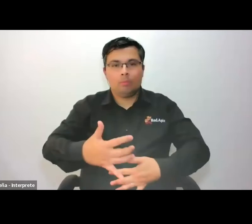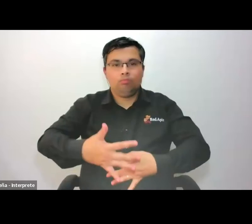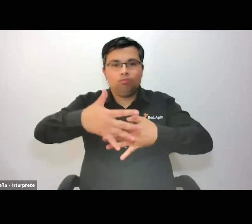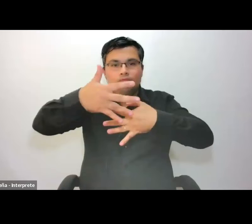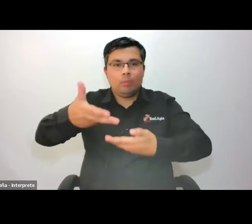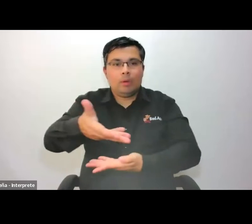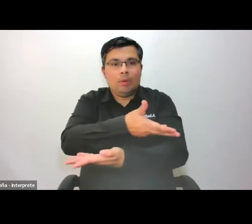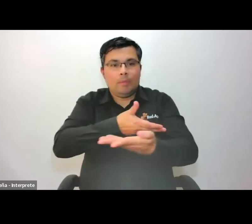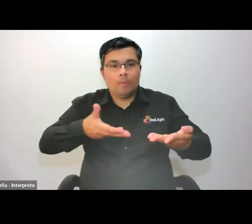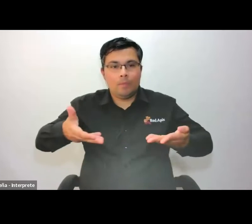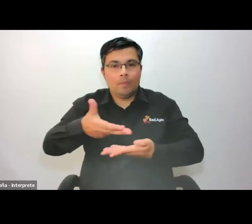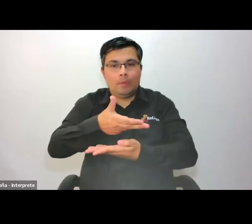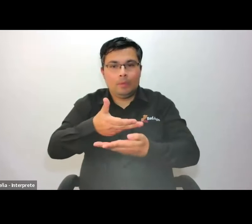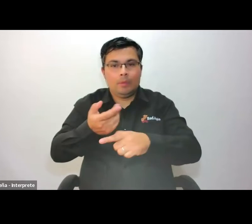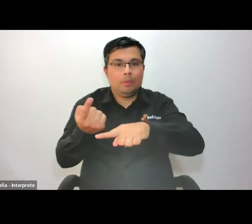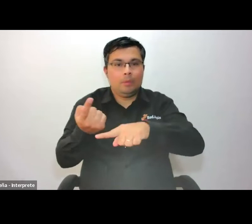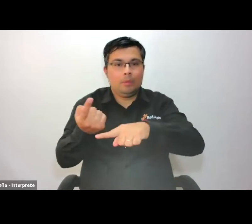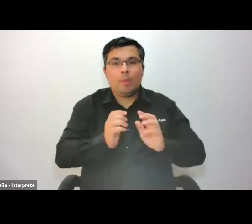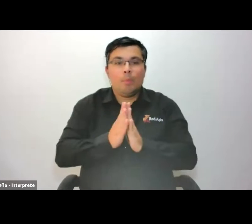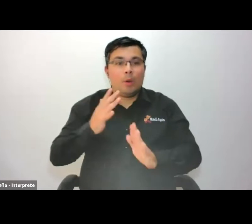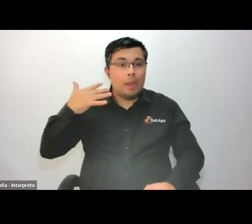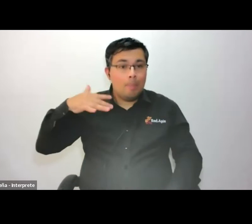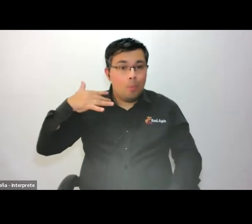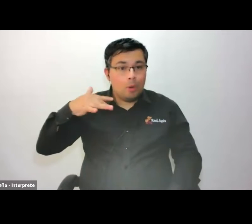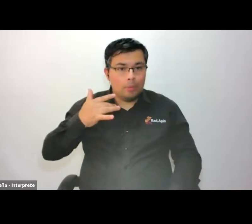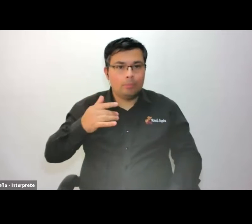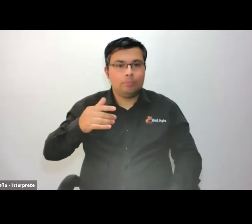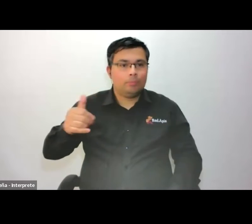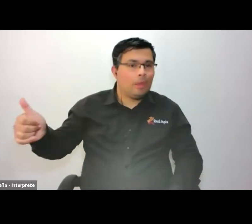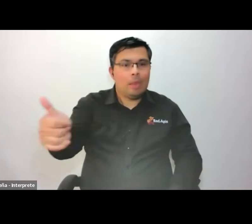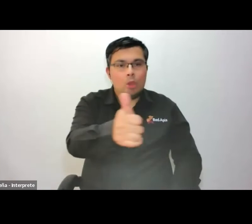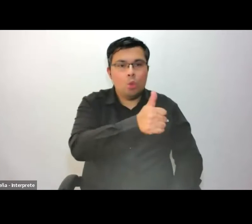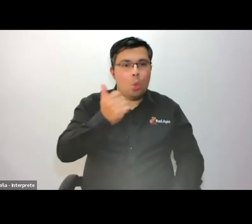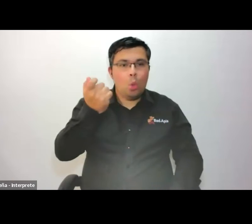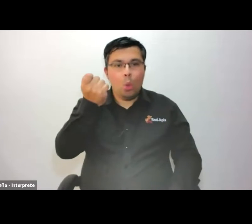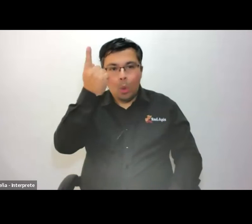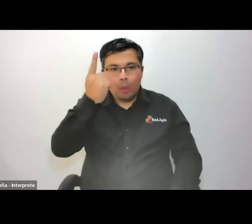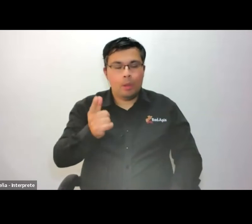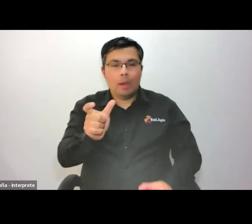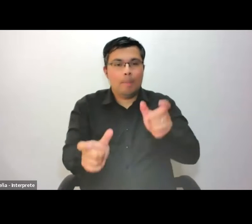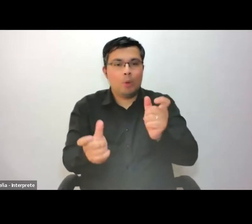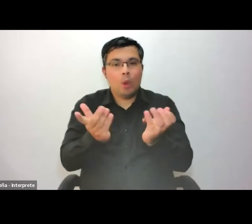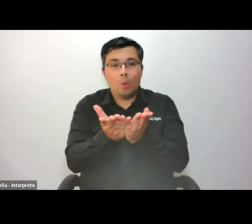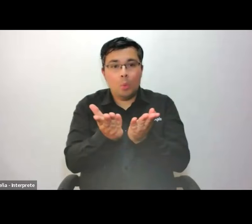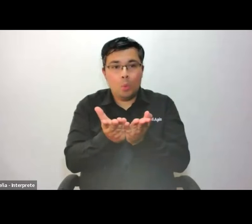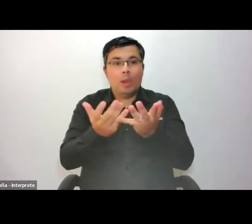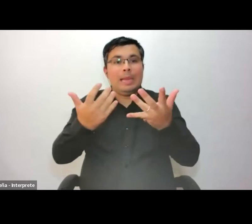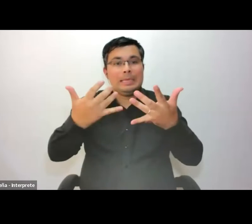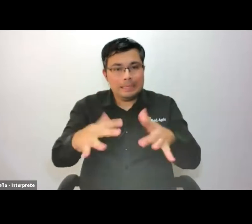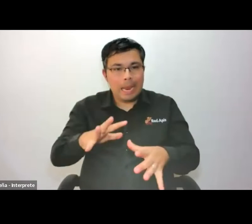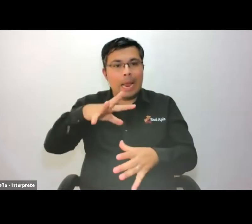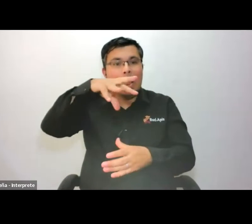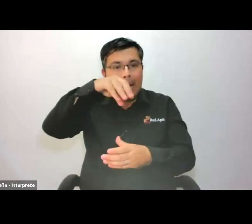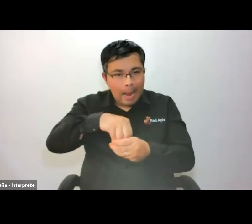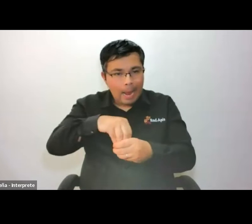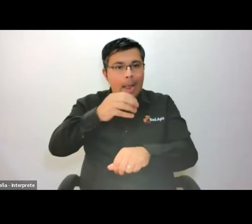muy importante que entendamos que, como decía Marcela, los estudiantes autistas ya existen en los colegios y por lo